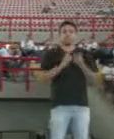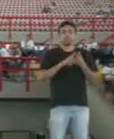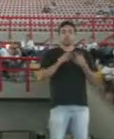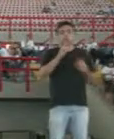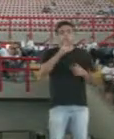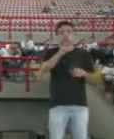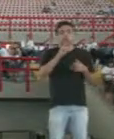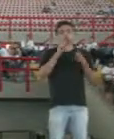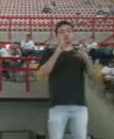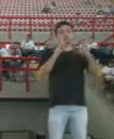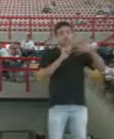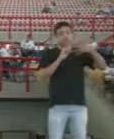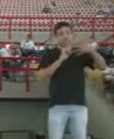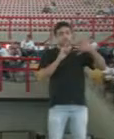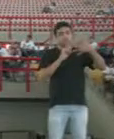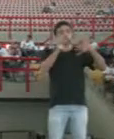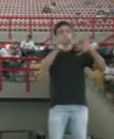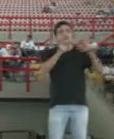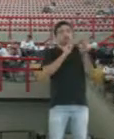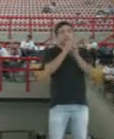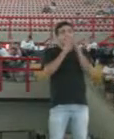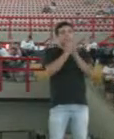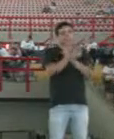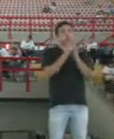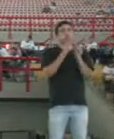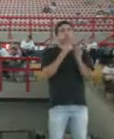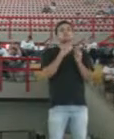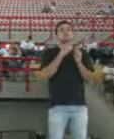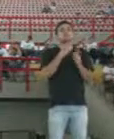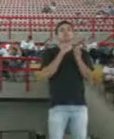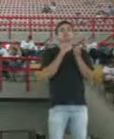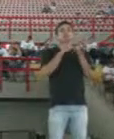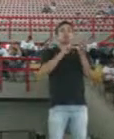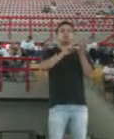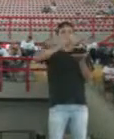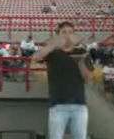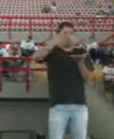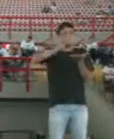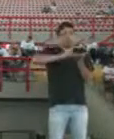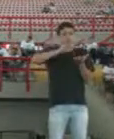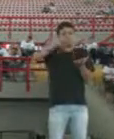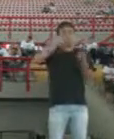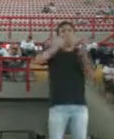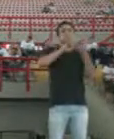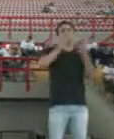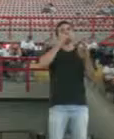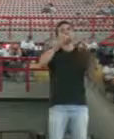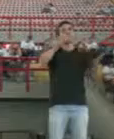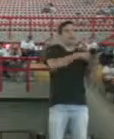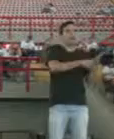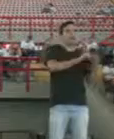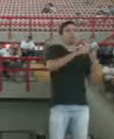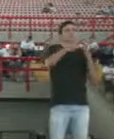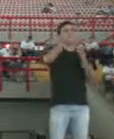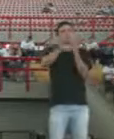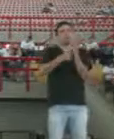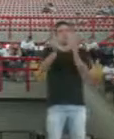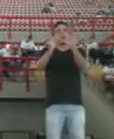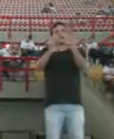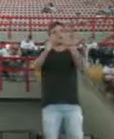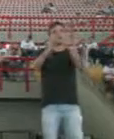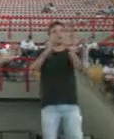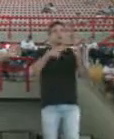resposta letra D, a adequação vocabular. Se você vai fazer uma carta, uma redação, por exemplo, na